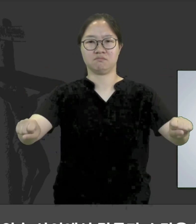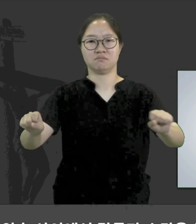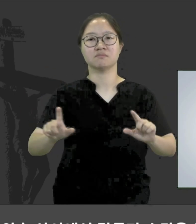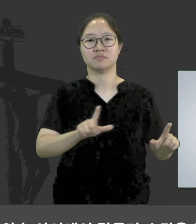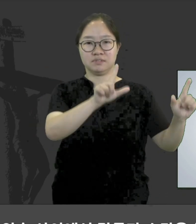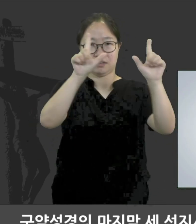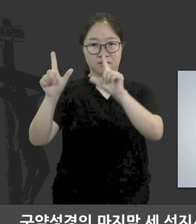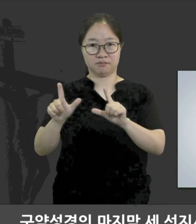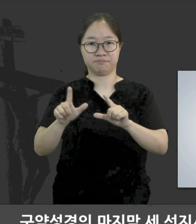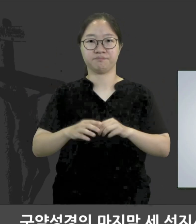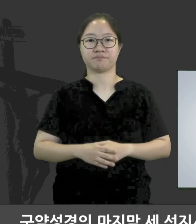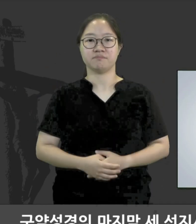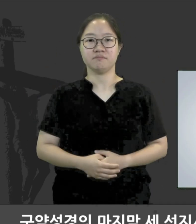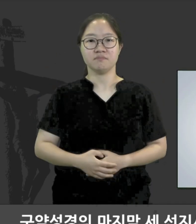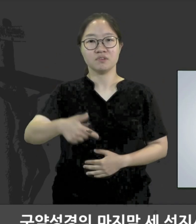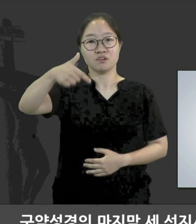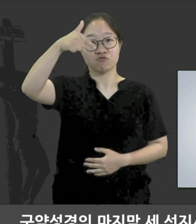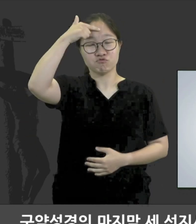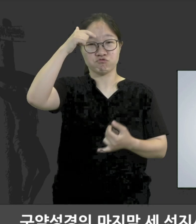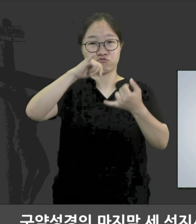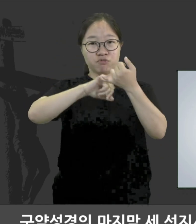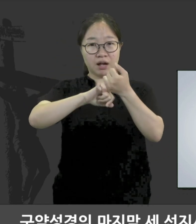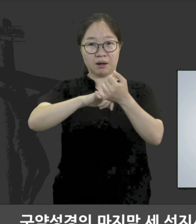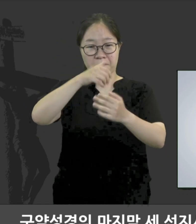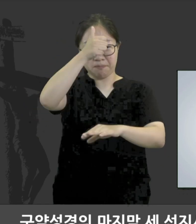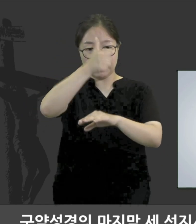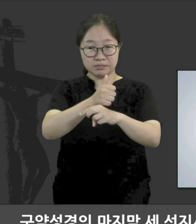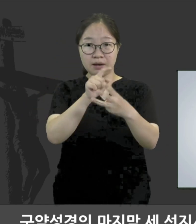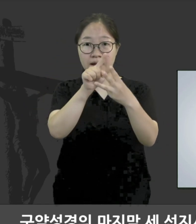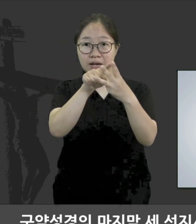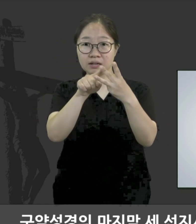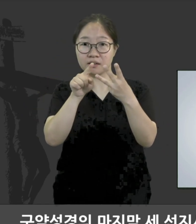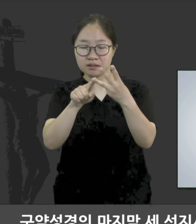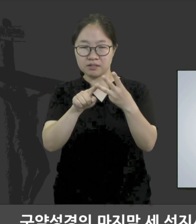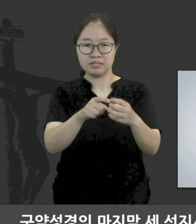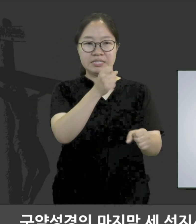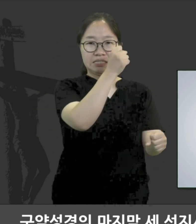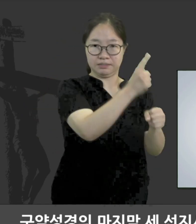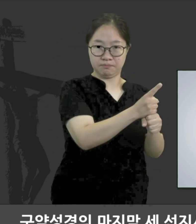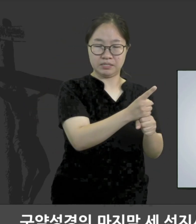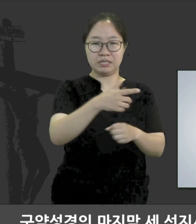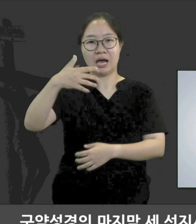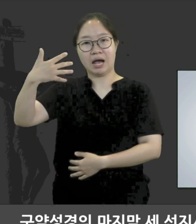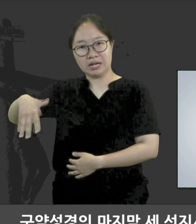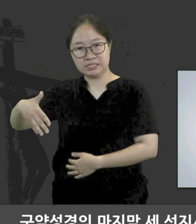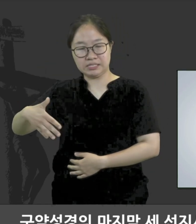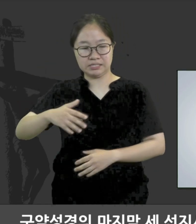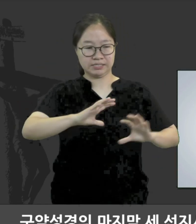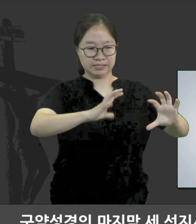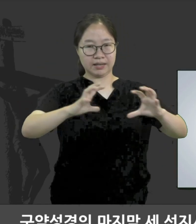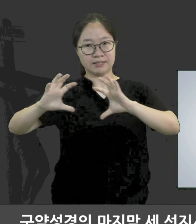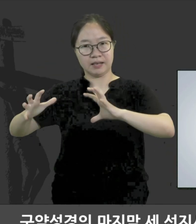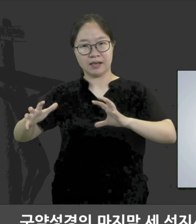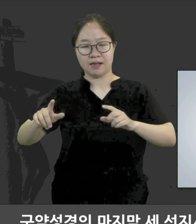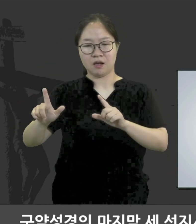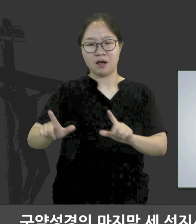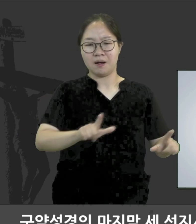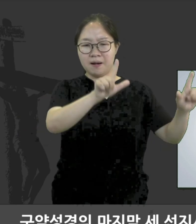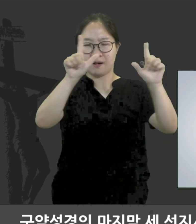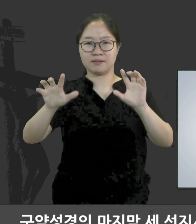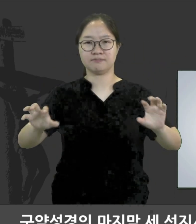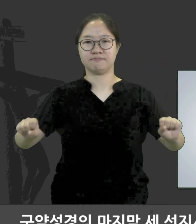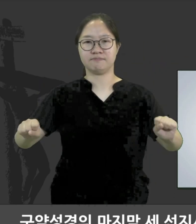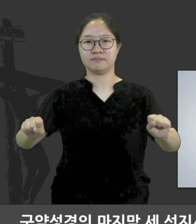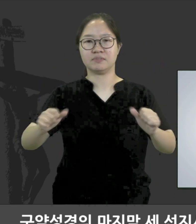것이죠. 구약 성경의 마지막 세 선지서는 이미와 아직 두 세계 사이를 살아가는 자들을